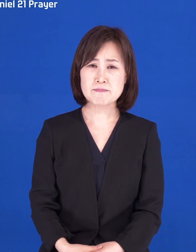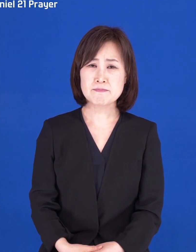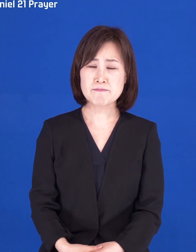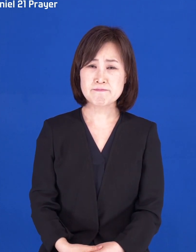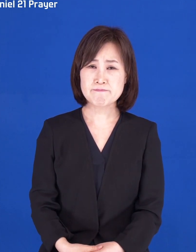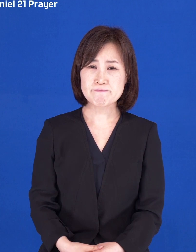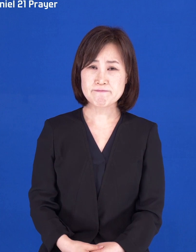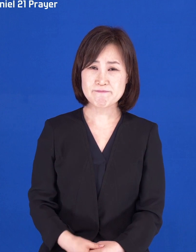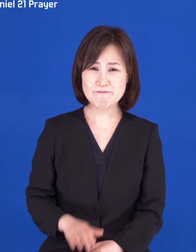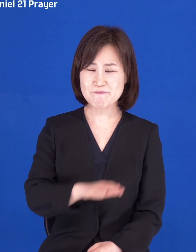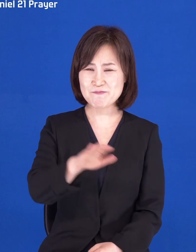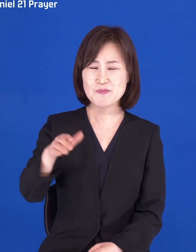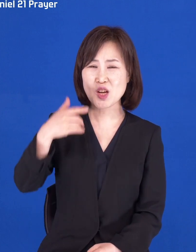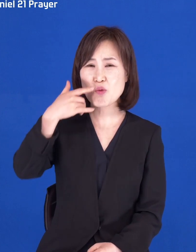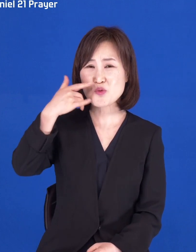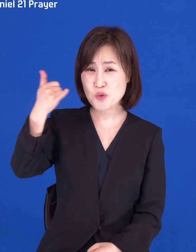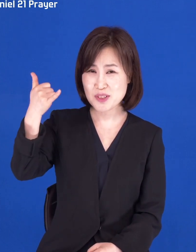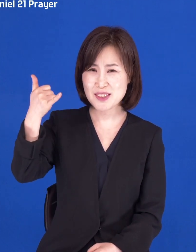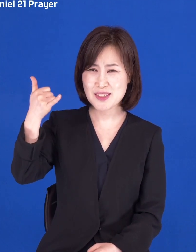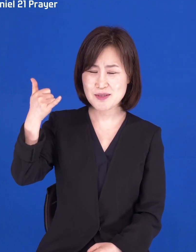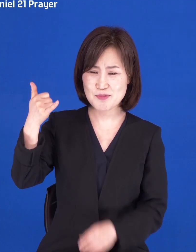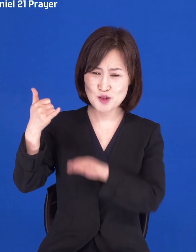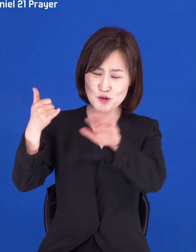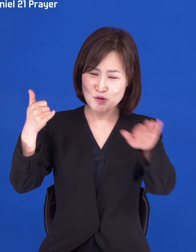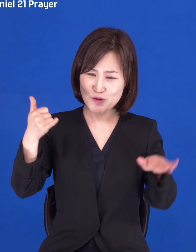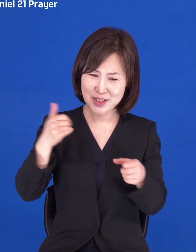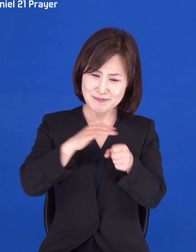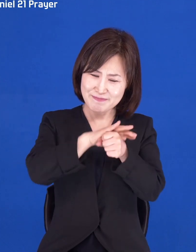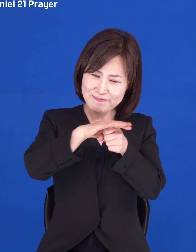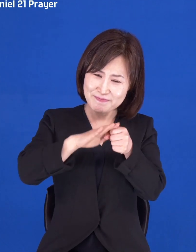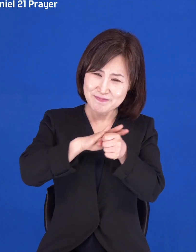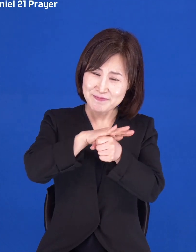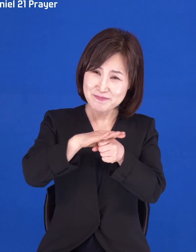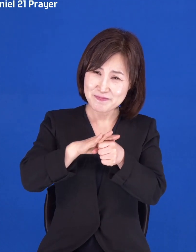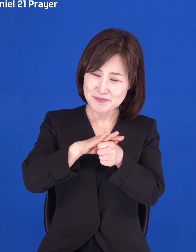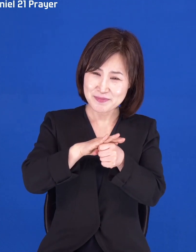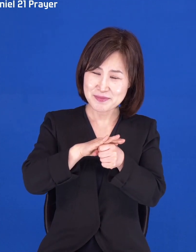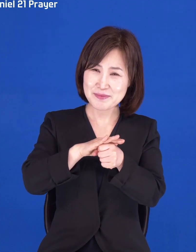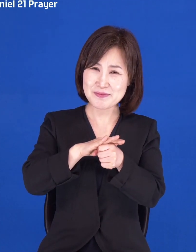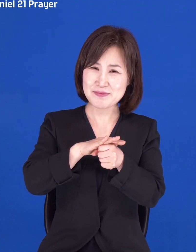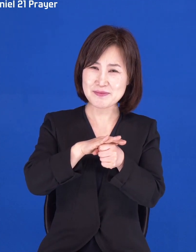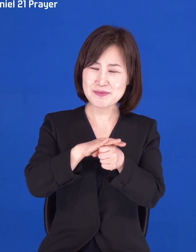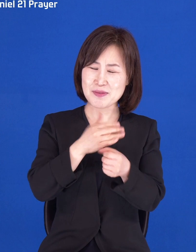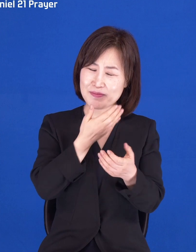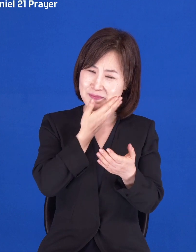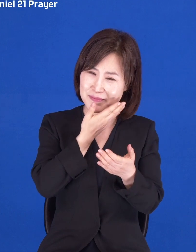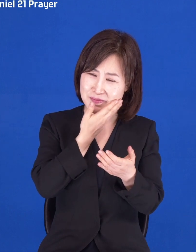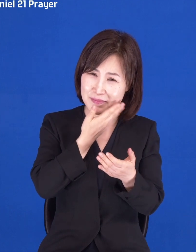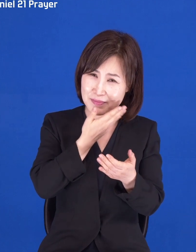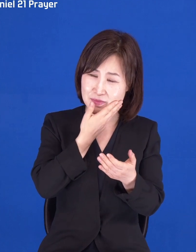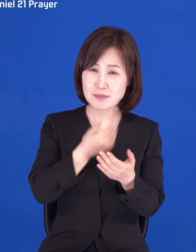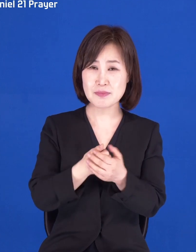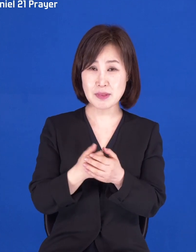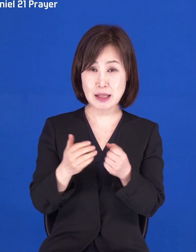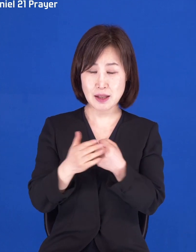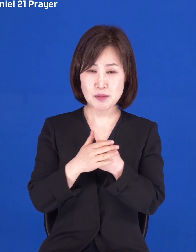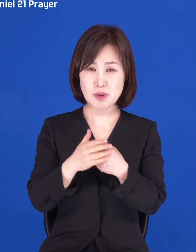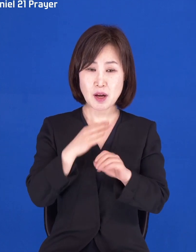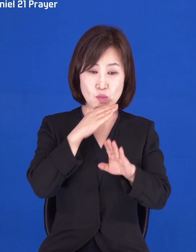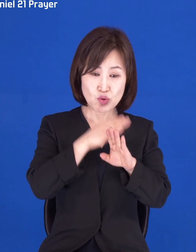우리 부모님도 저희들을 참 많이 아끼고 사랑하셨습니다. 그렇기 때문에 저 북한